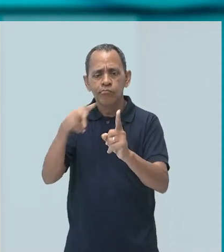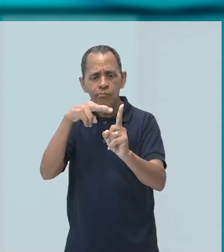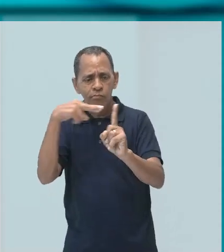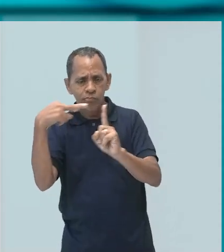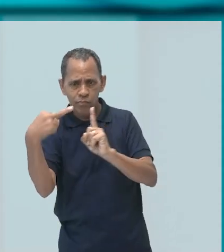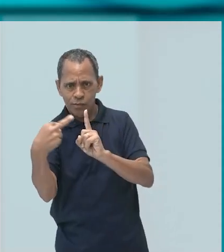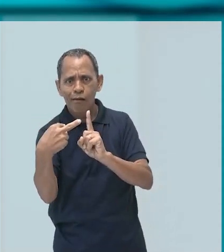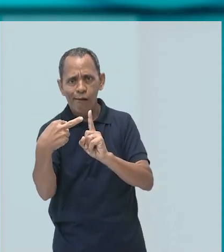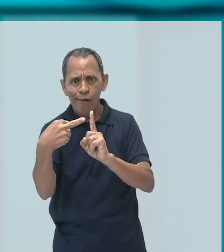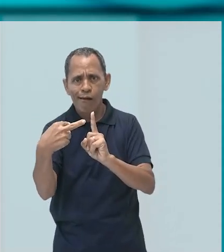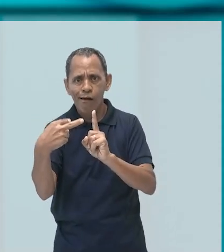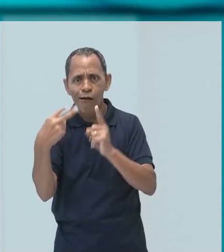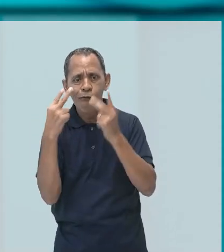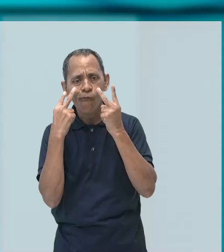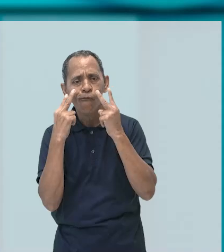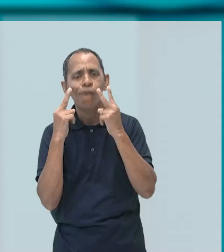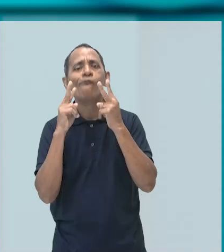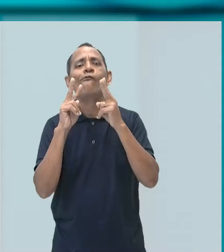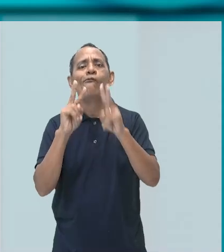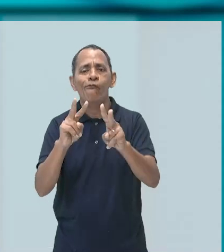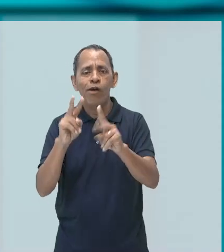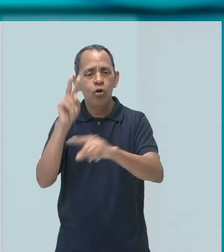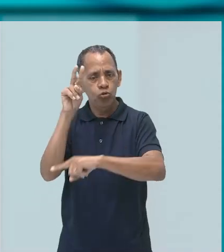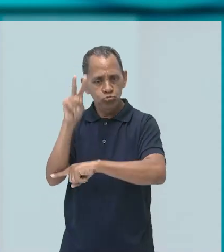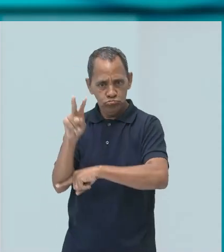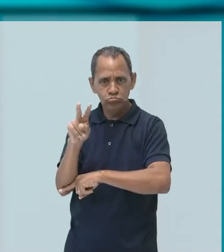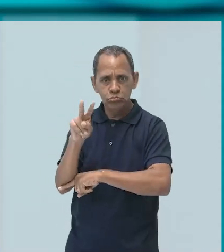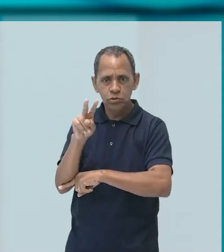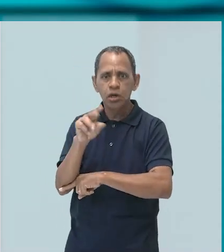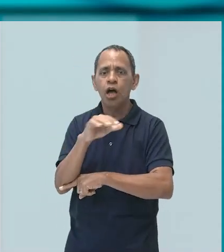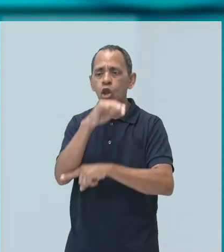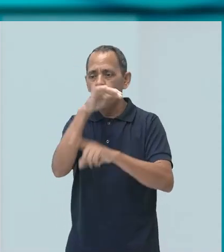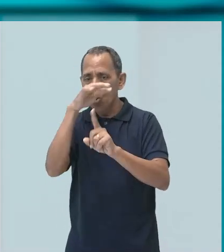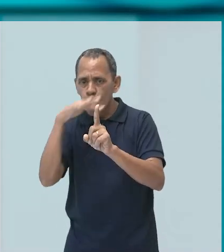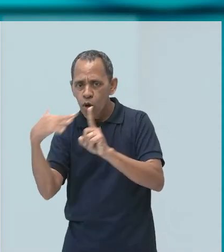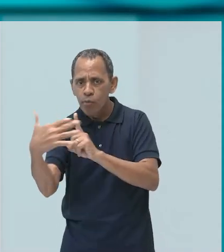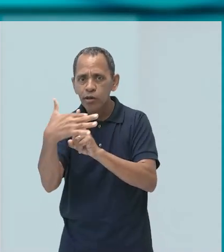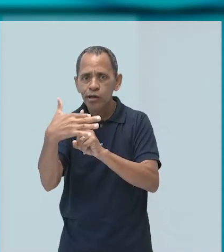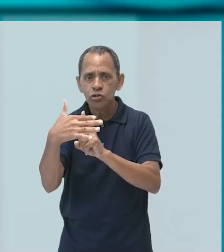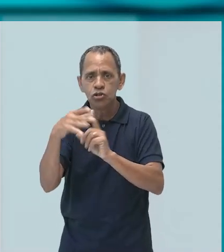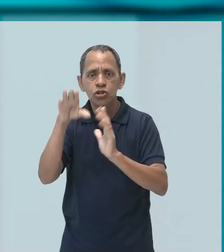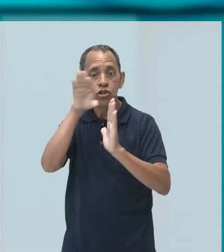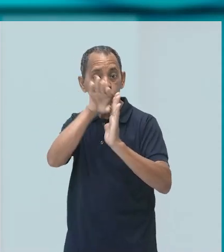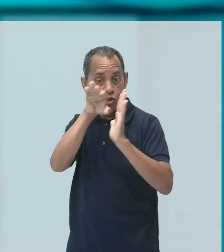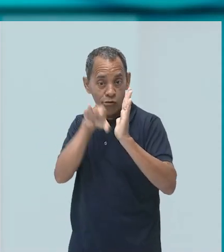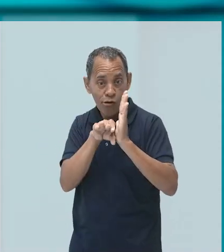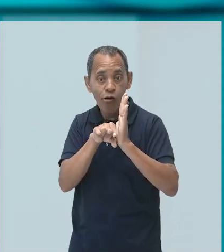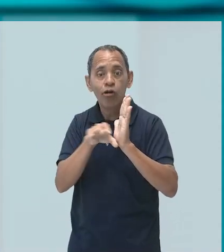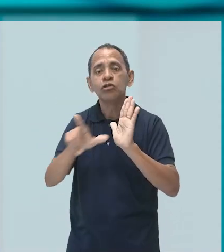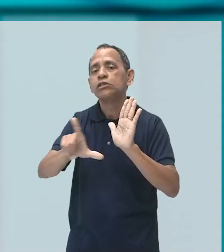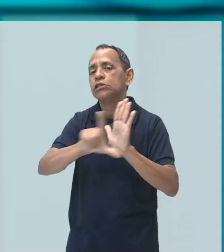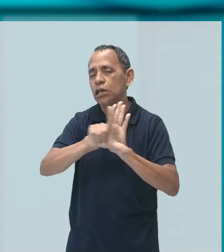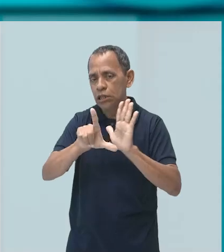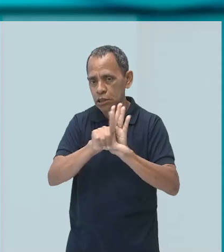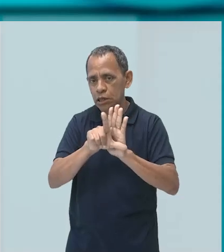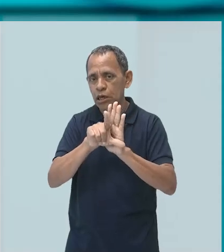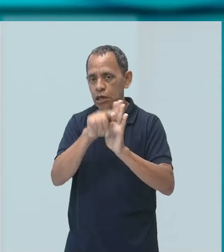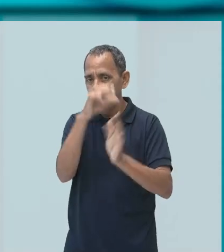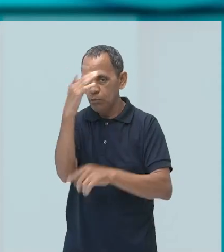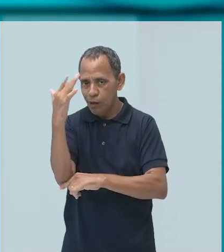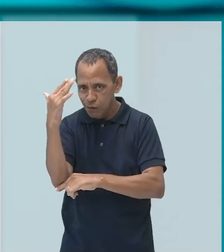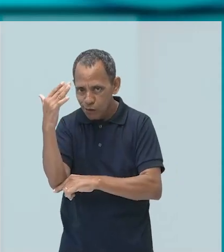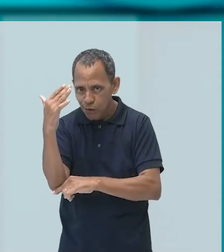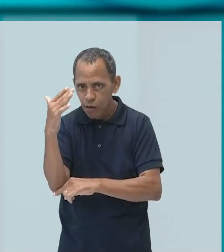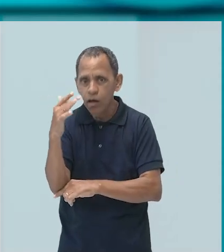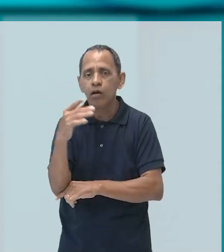questão da preservação ambiental e esse código, essa lei aí conhecida como Código Ambiental, ela vai